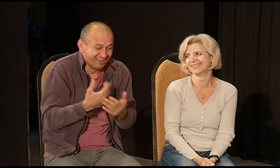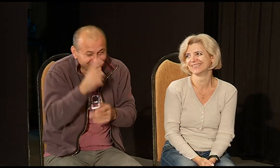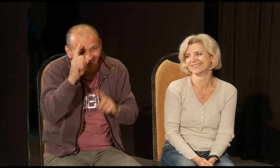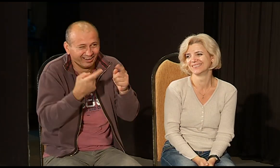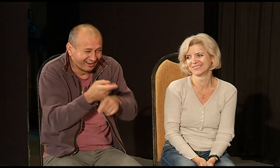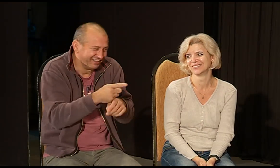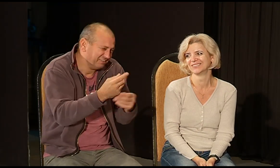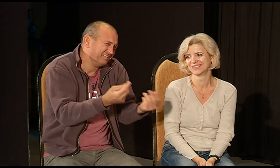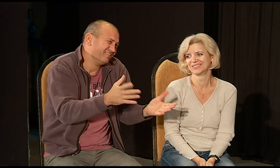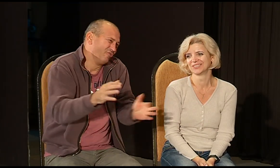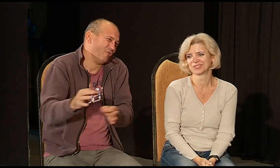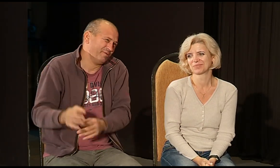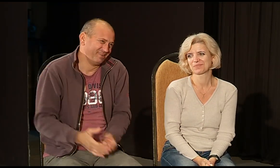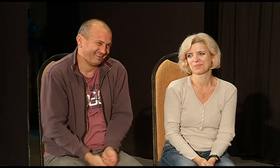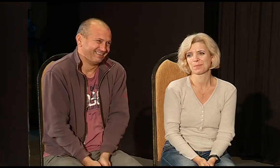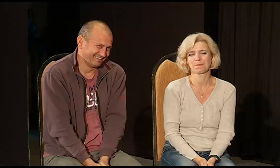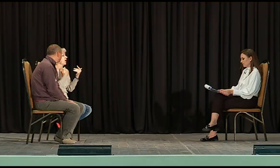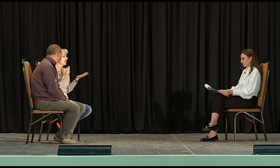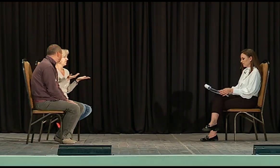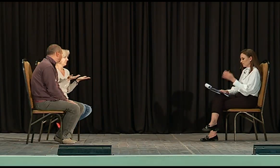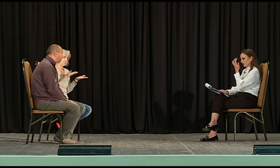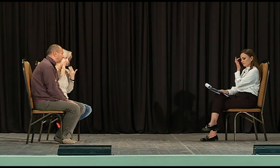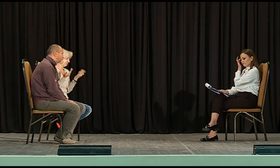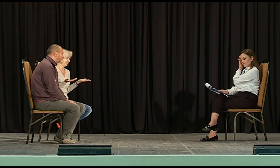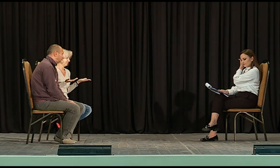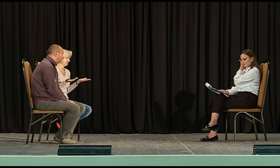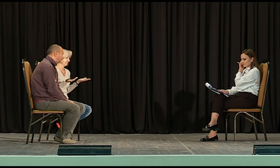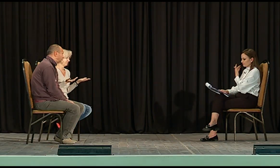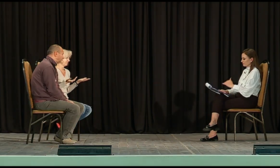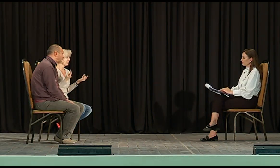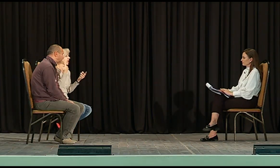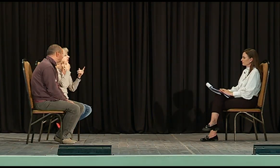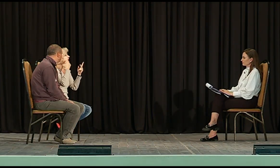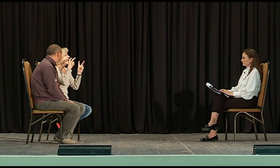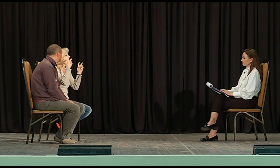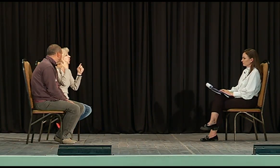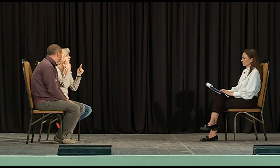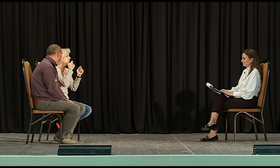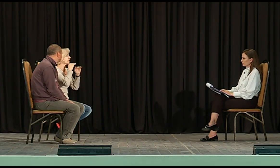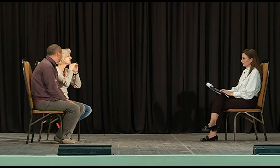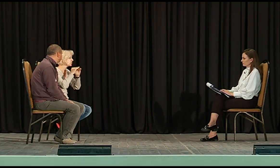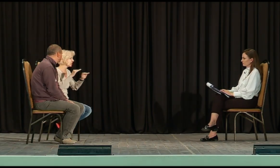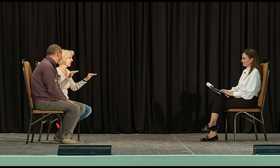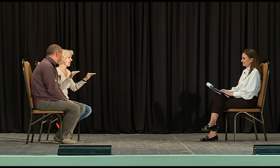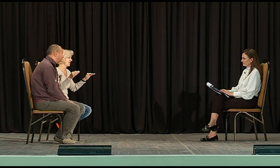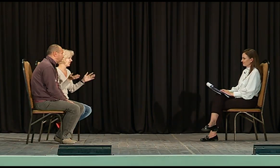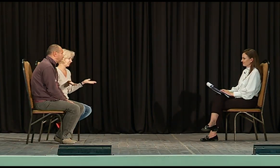sunteți deschiși. Pur și simplu la noi e în liniște, dar nouă nu ne ajunge, da, noi nu